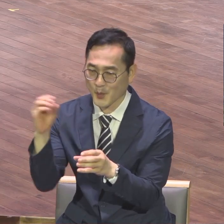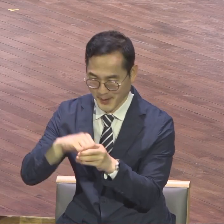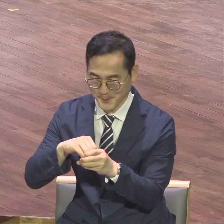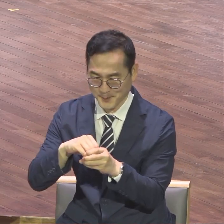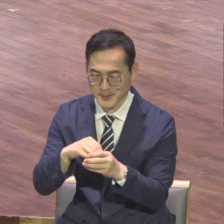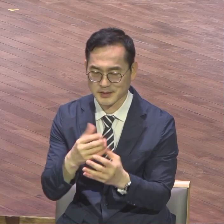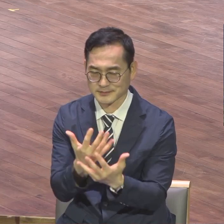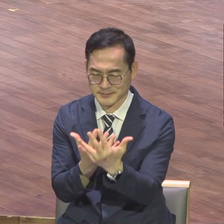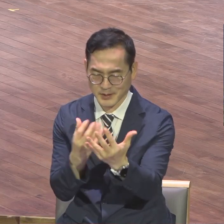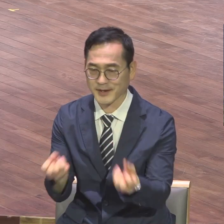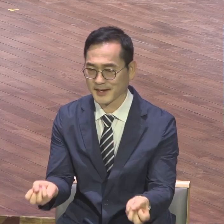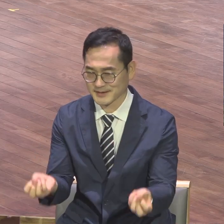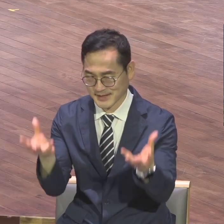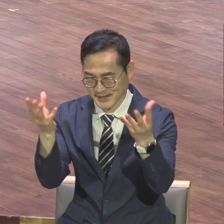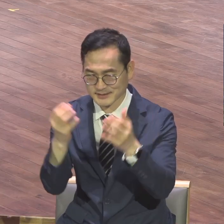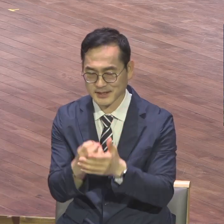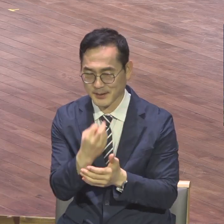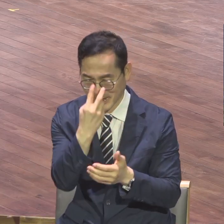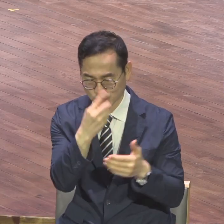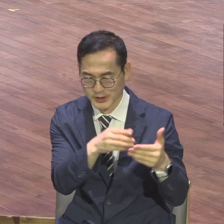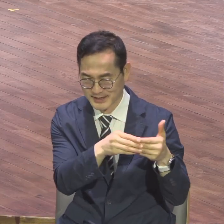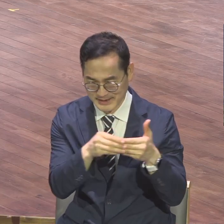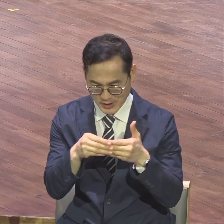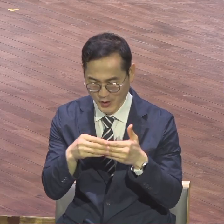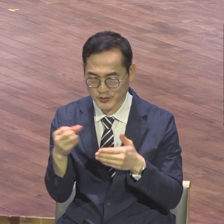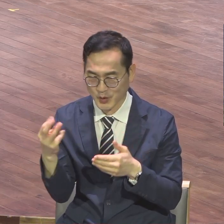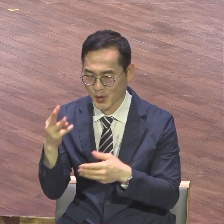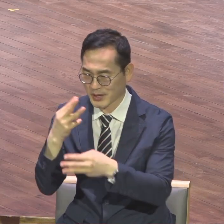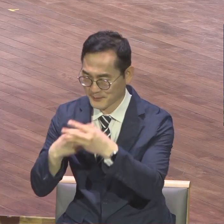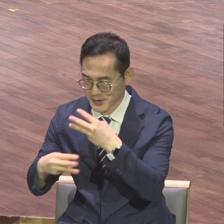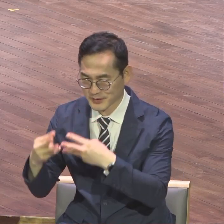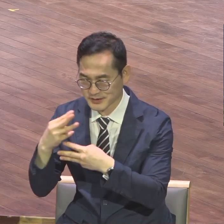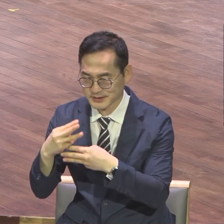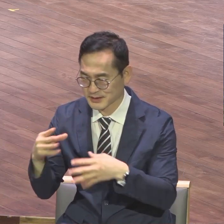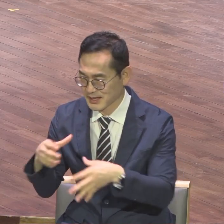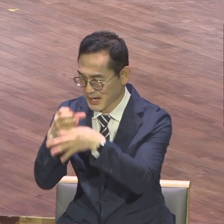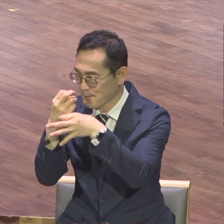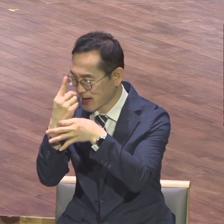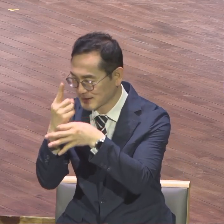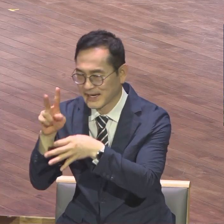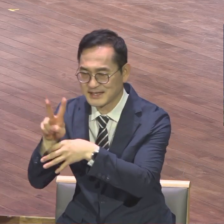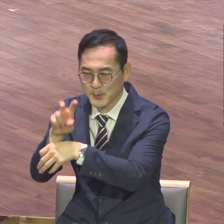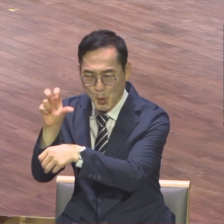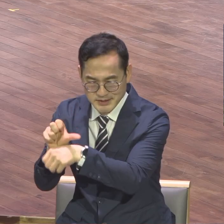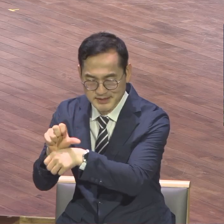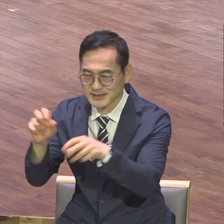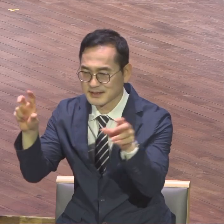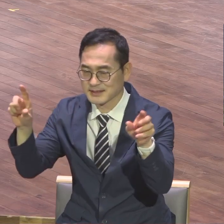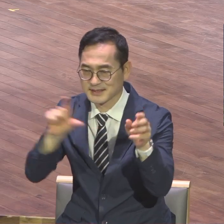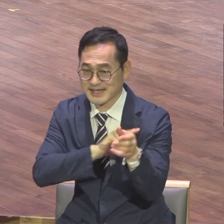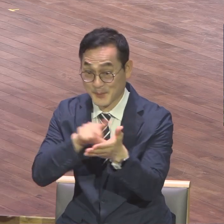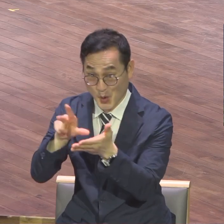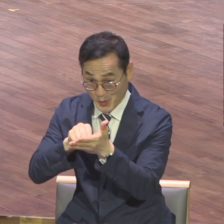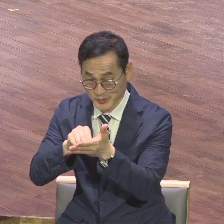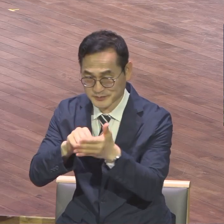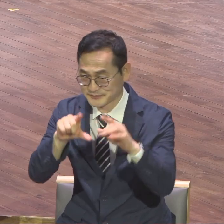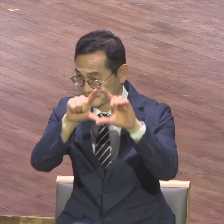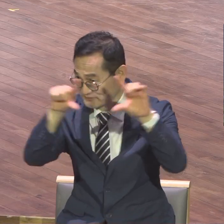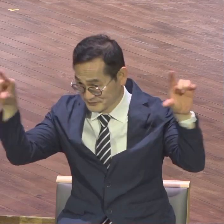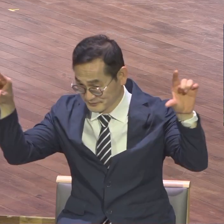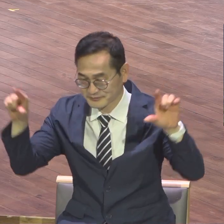파수꾼의 리더라는 주제와 렘넌트 망대 25시라는 주제로 진행이 되어졌는데 금요일